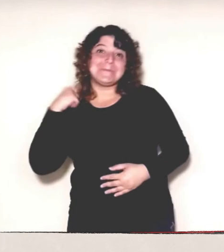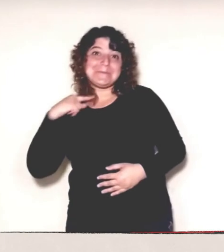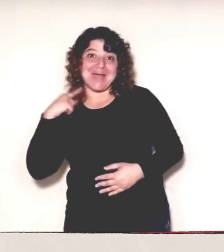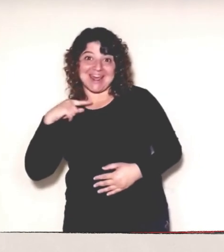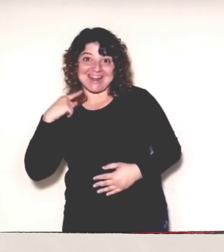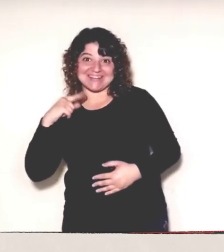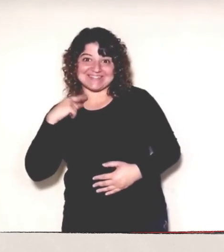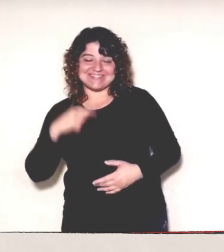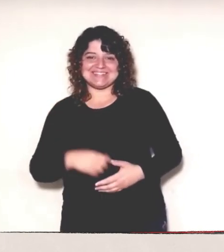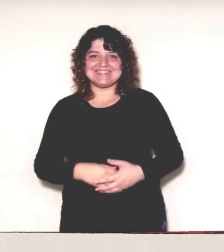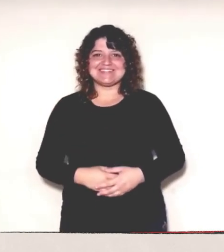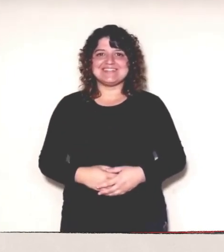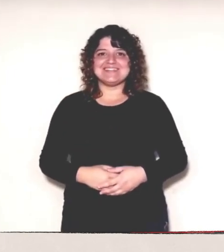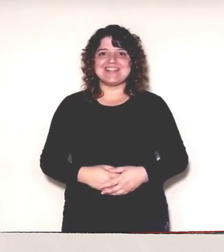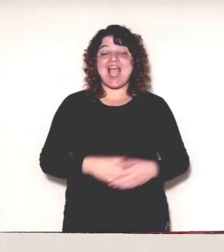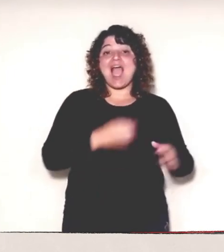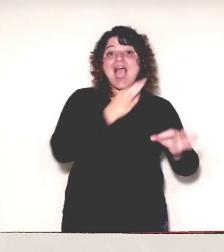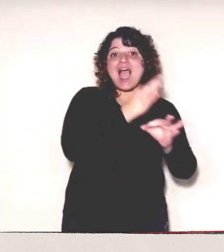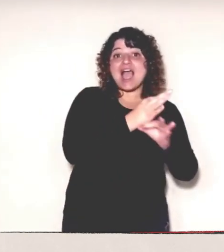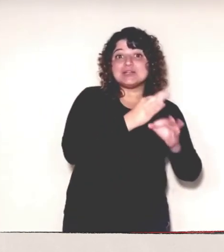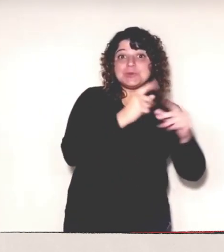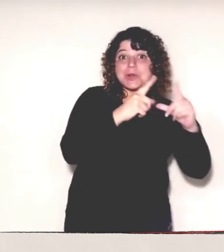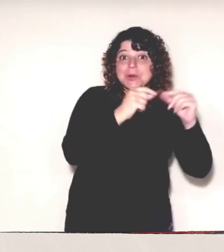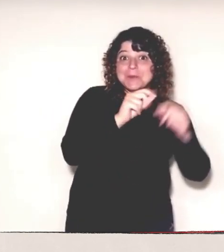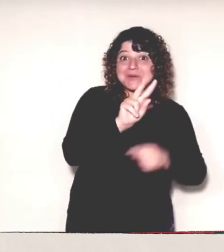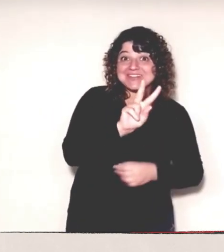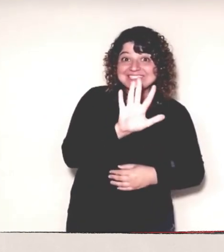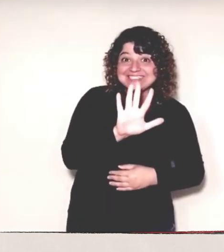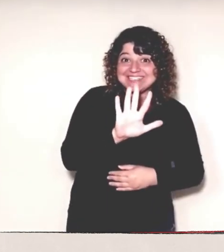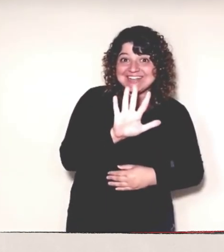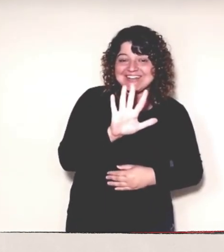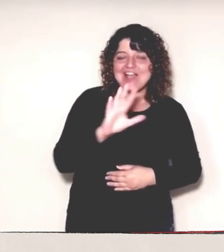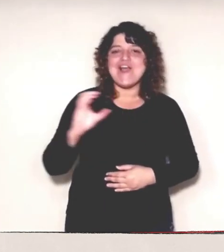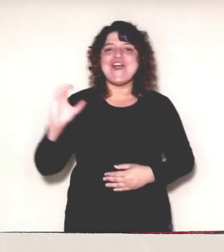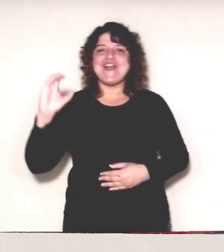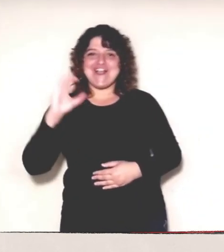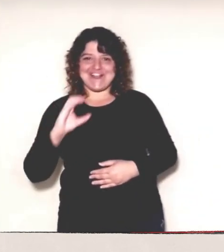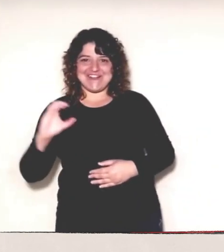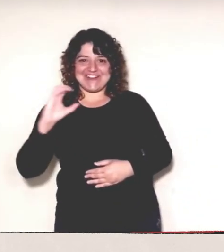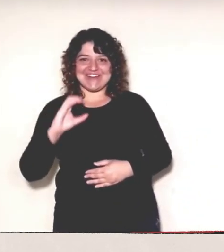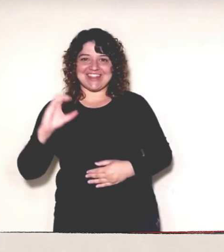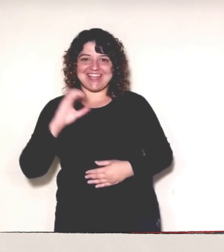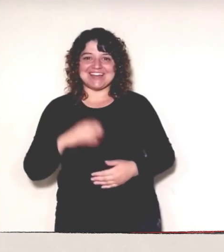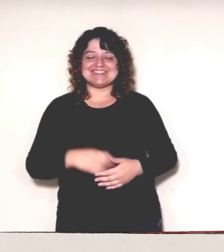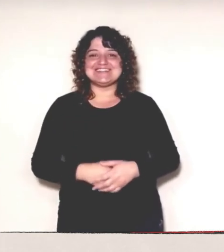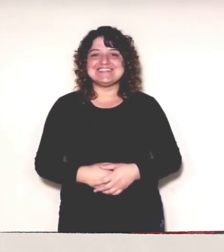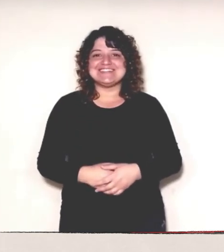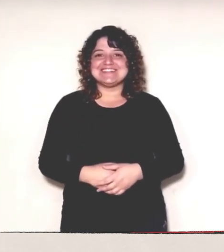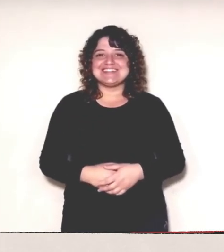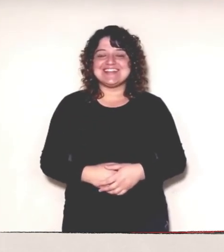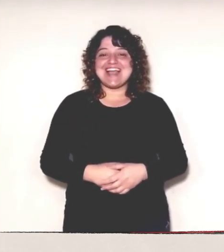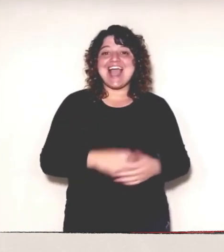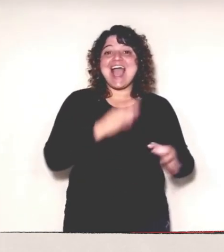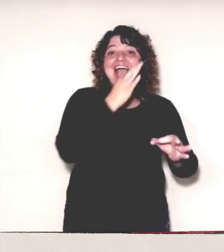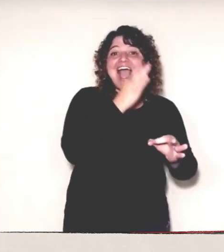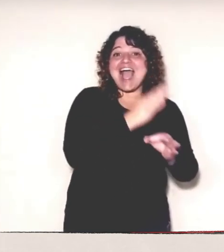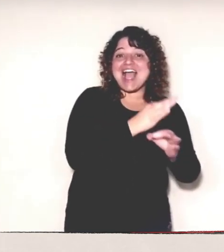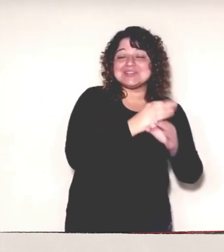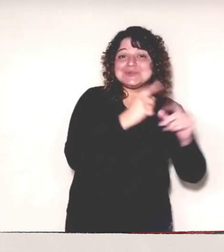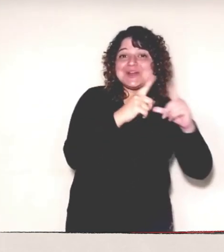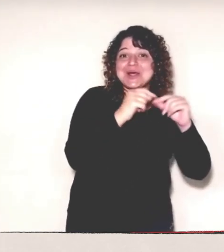Está la escuela número 7 en Paraná. La escuela número 25 en